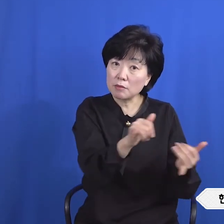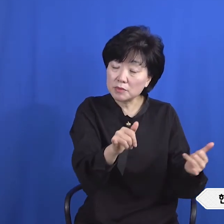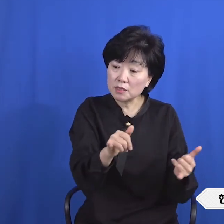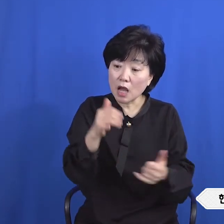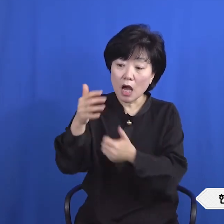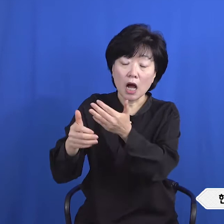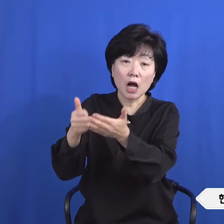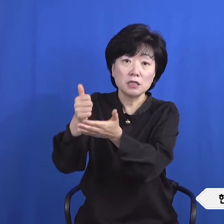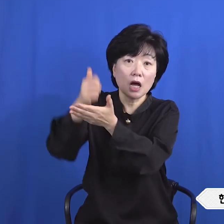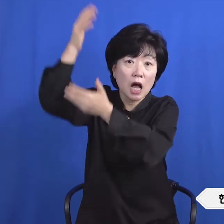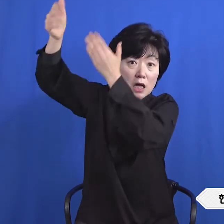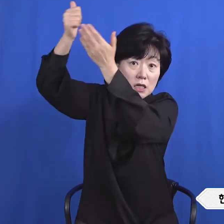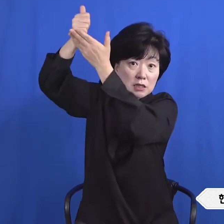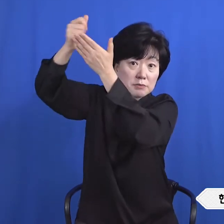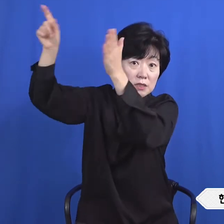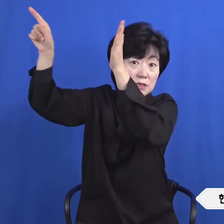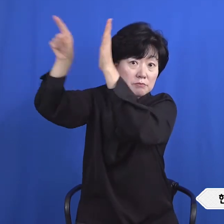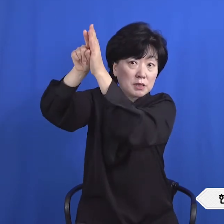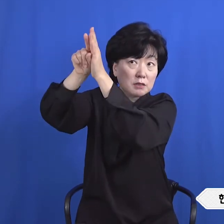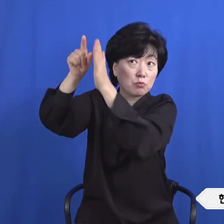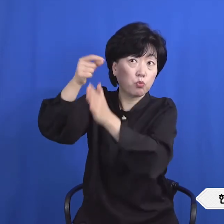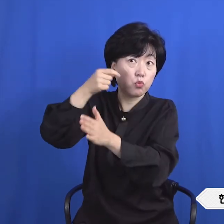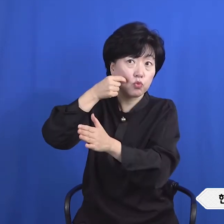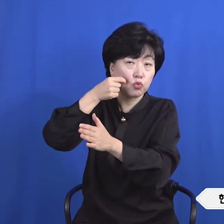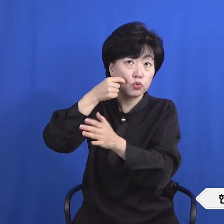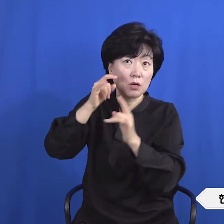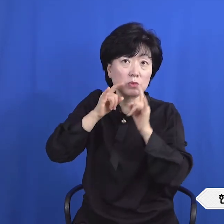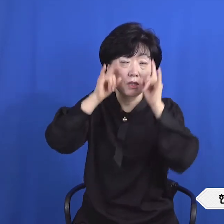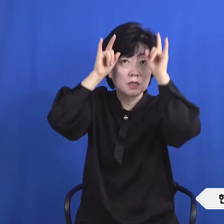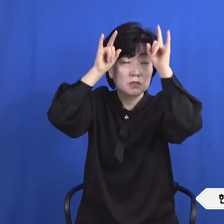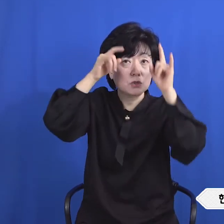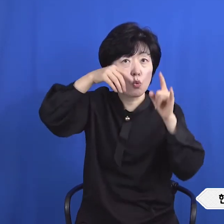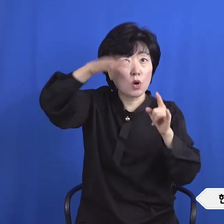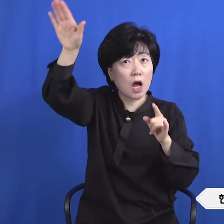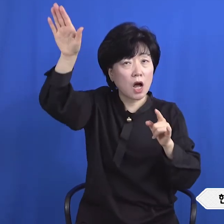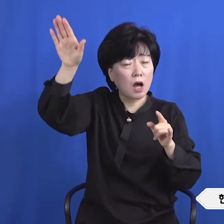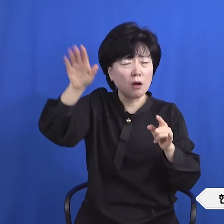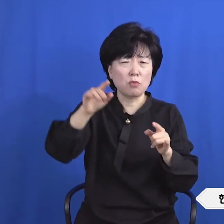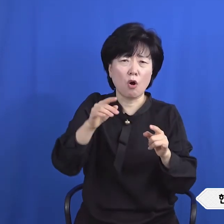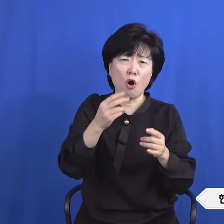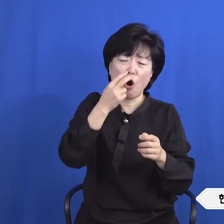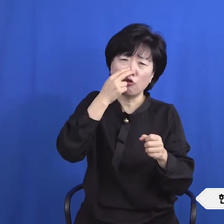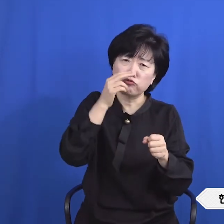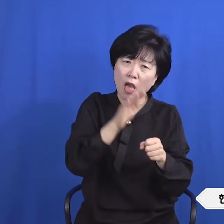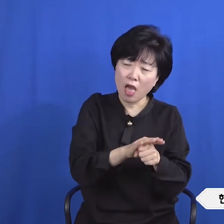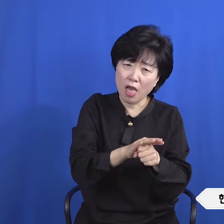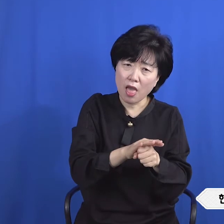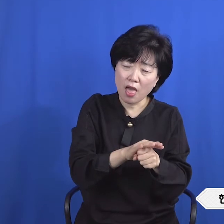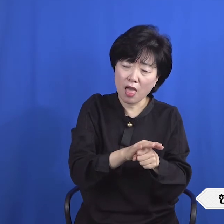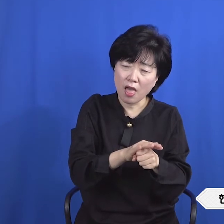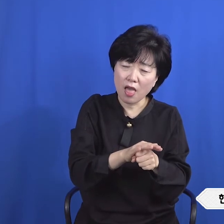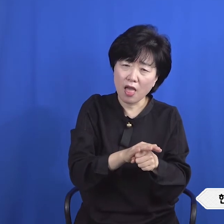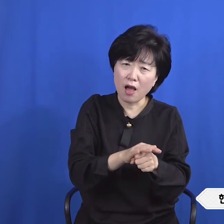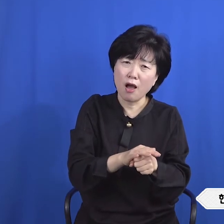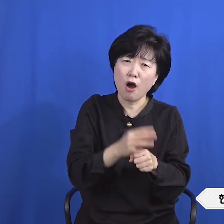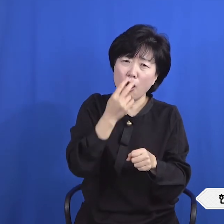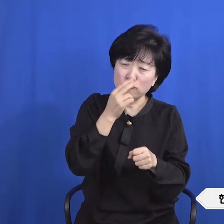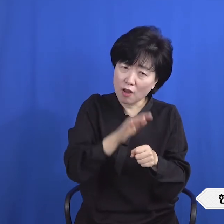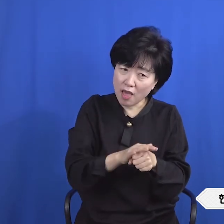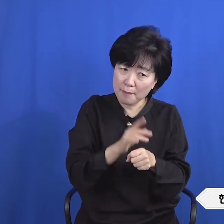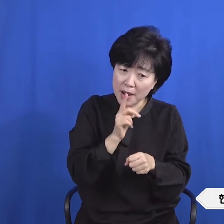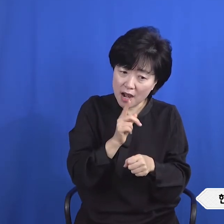그들이 하나님을 믿지 않았다고 해서 지옥 가는 것은 너무 좀 억울한 일 아니냐 그렇게 생각할 수